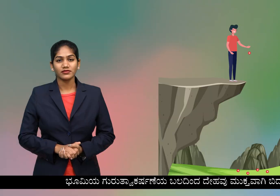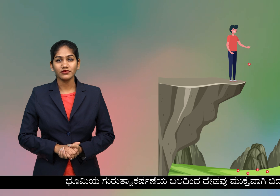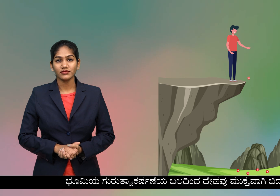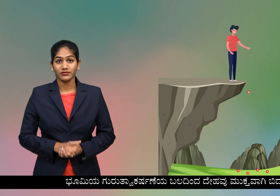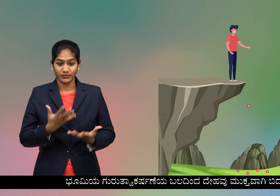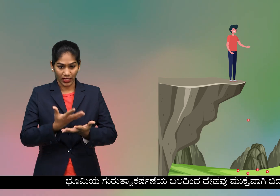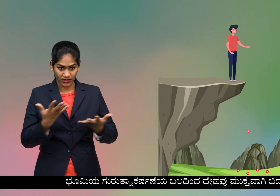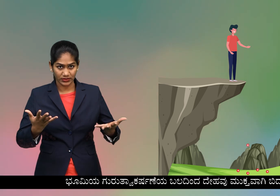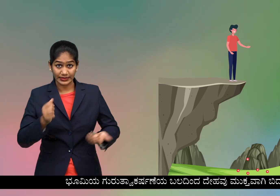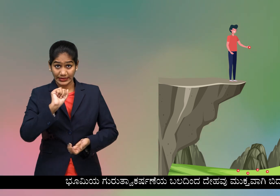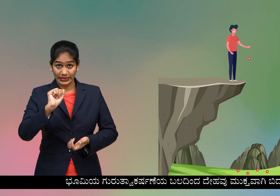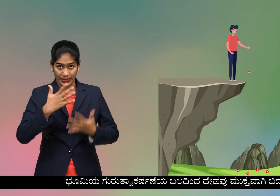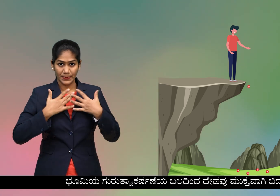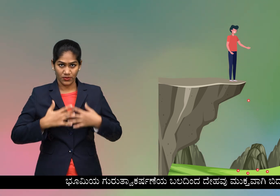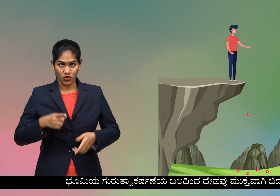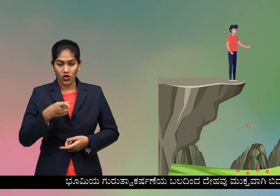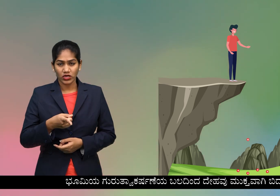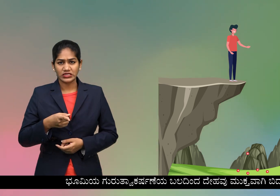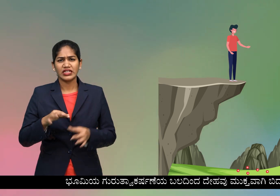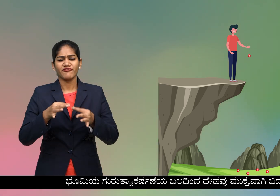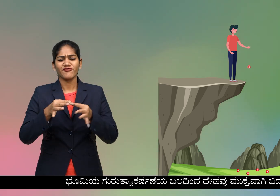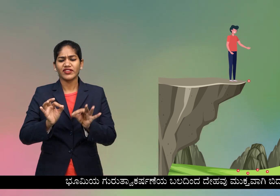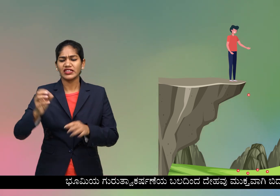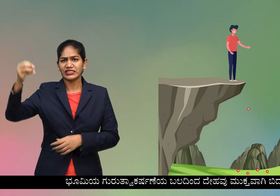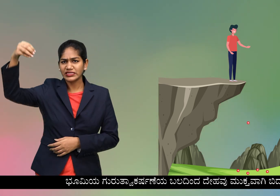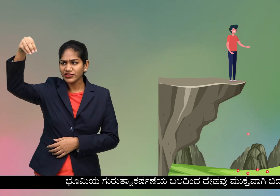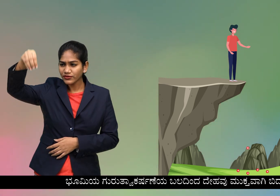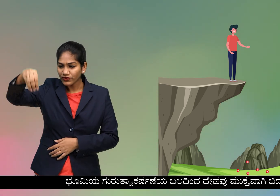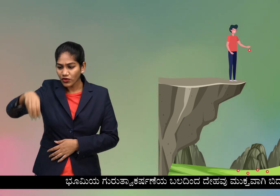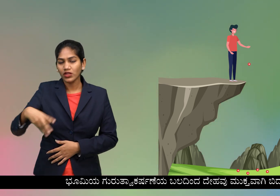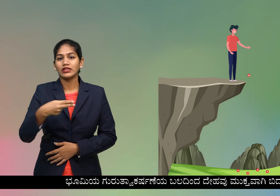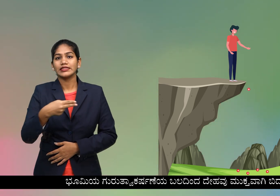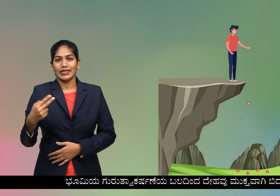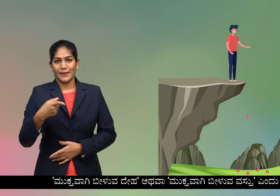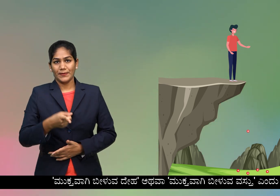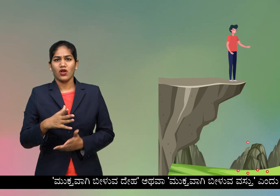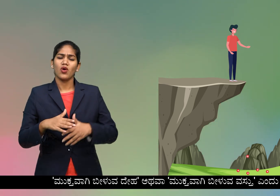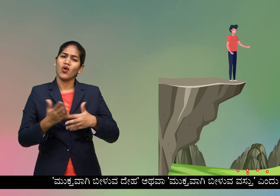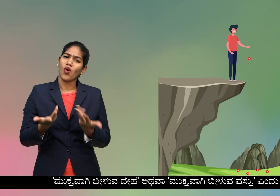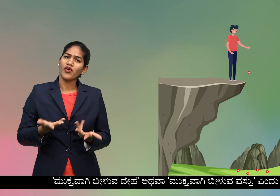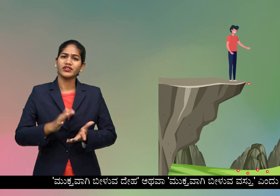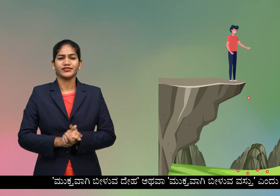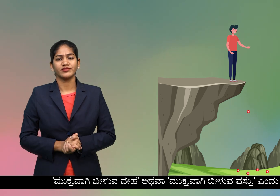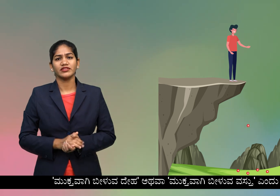ಭೂಮಿಯ ಗುರುತ್ವಾಕರ್ಷಣೆಯ ಬಲದಿಂದ ದೇಹವು ಮುಕ್ತವಾಗಿ ಬಿದ್ದಾಗ ಅದನ್ನು ಮುಕ್ತವಾಗಿ ಬೀಳುವ ದೇಹ